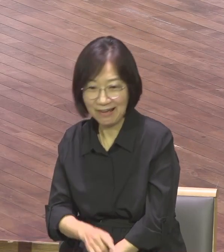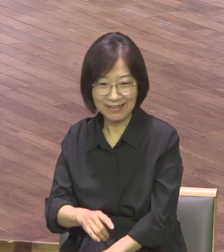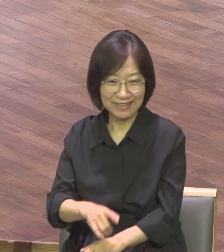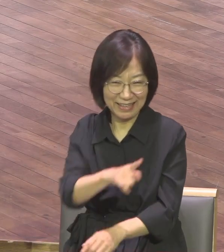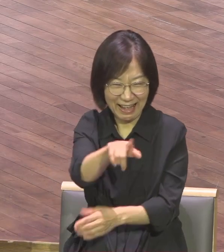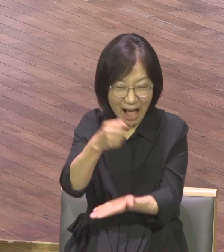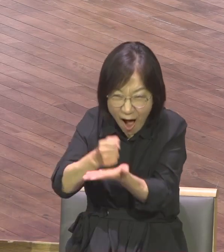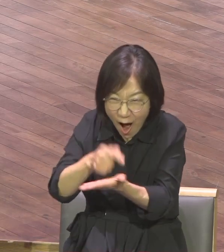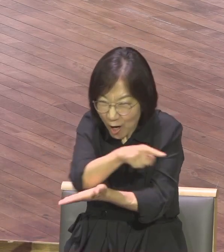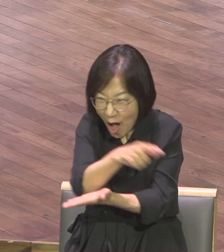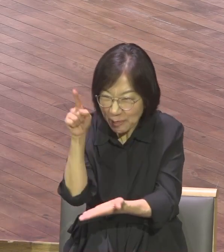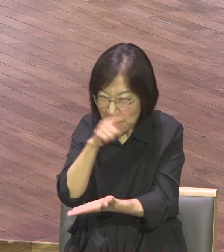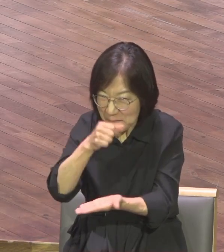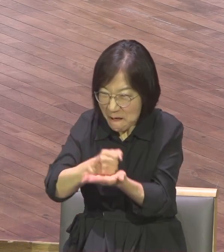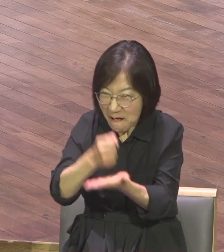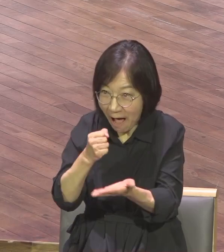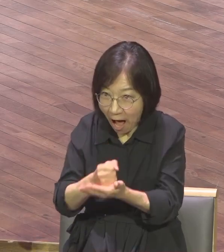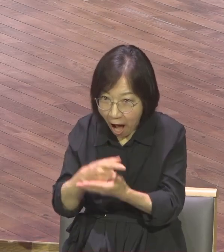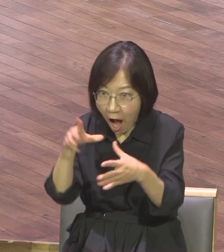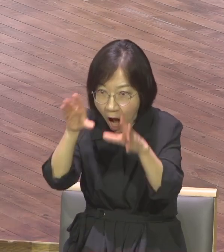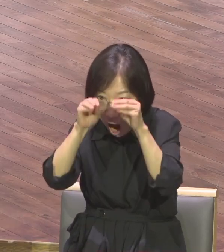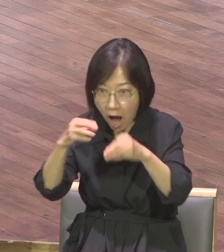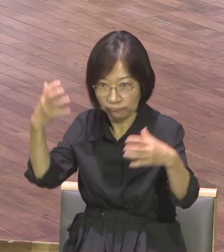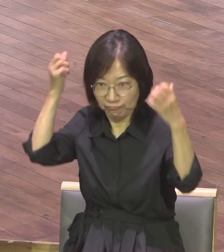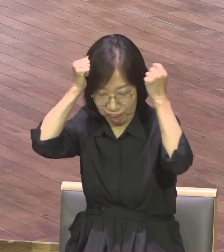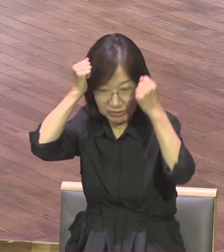막 그러면서 막 각인됩니다. 각인